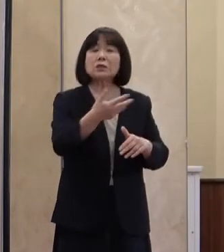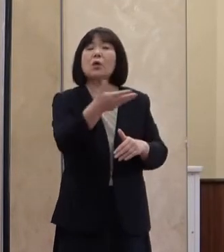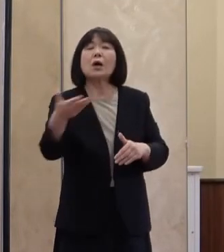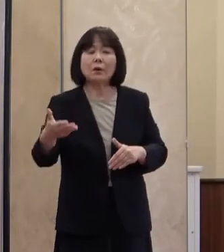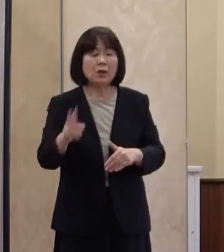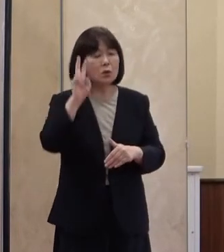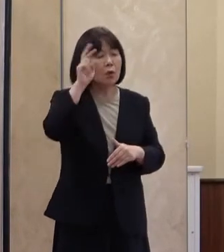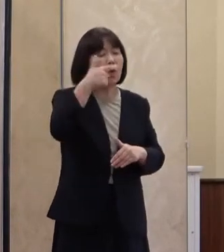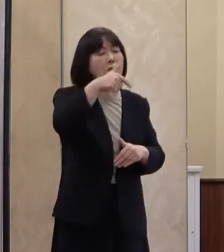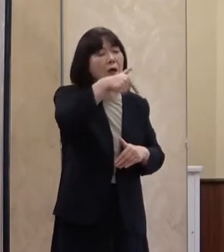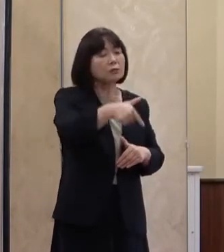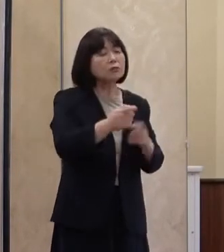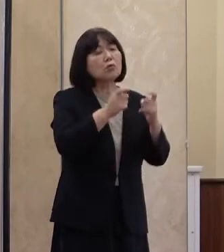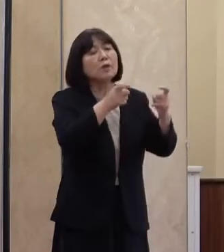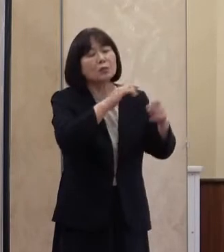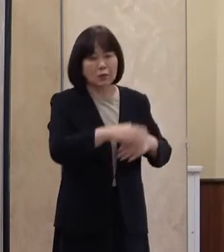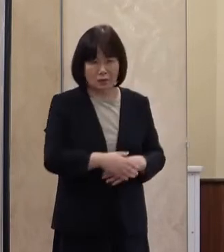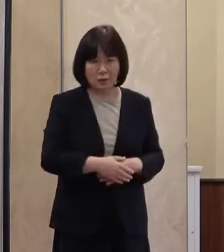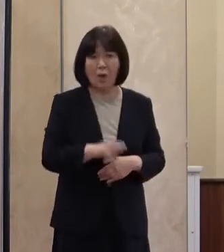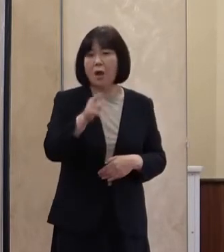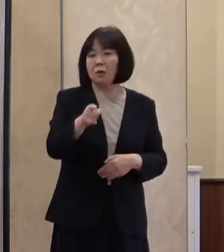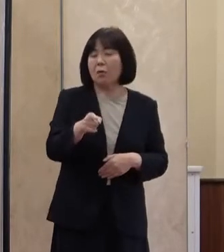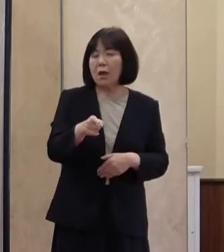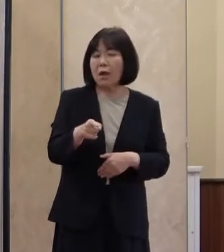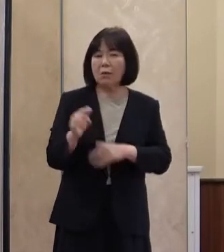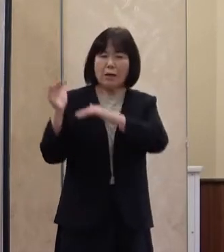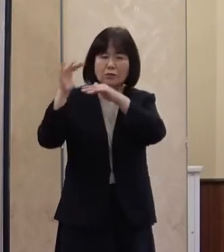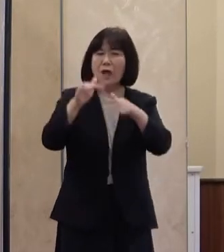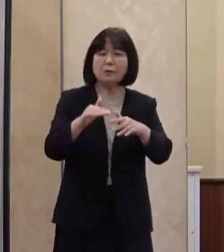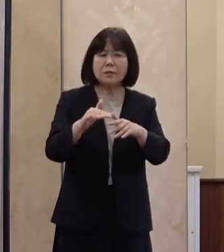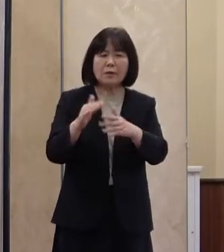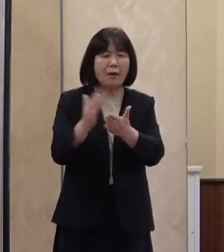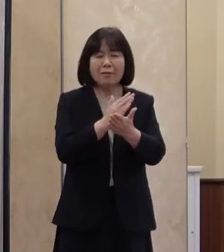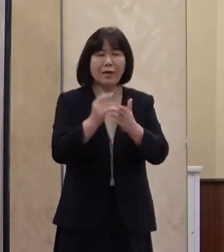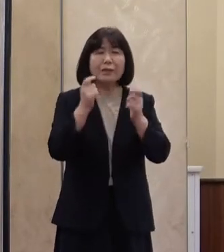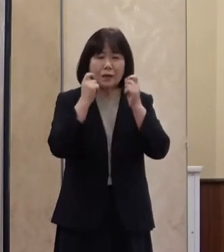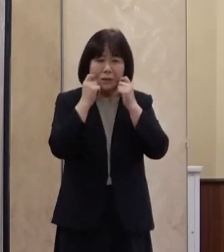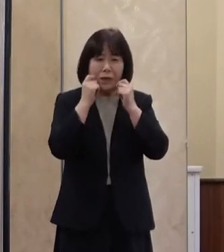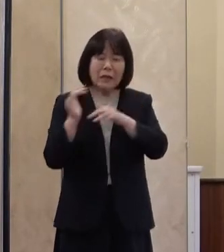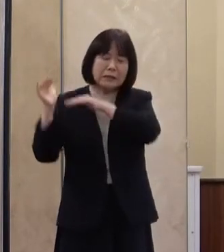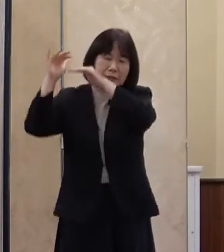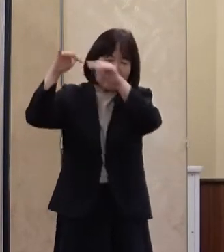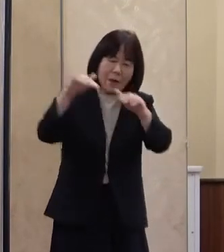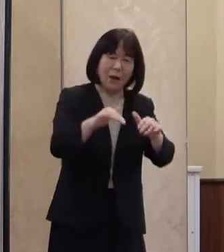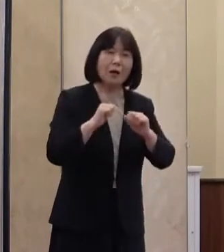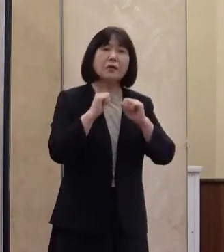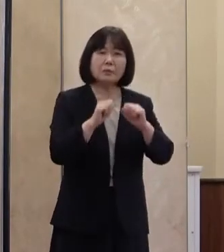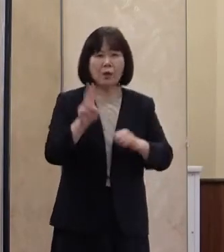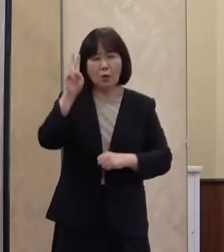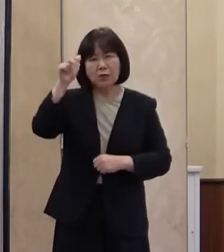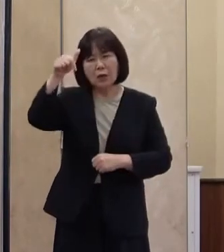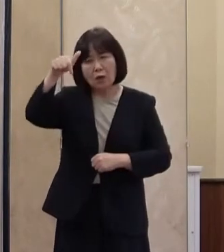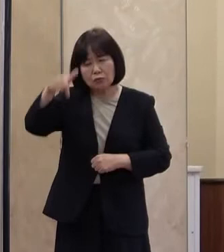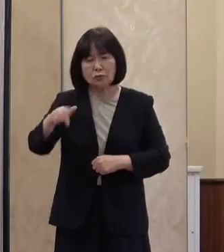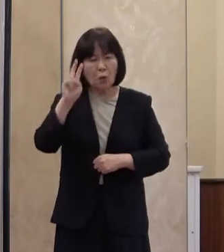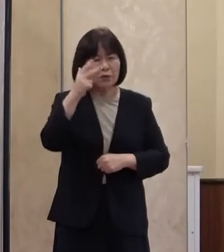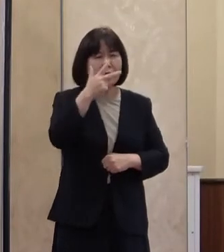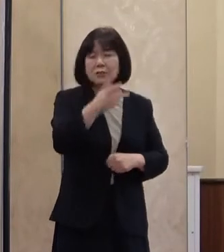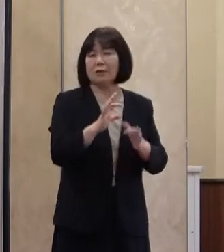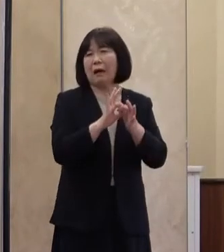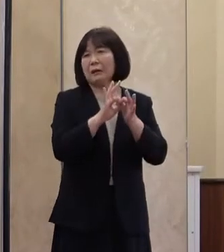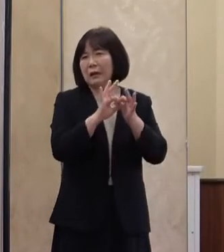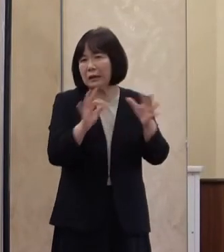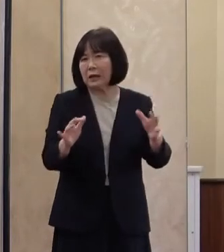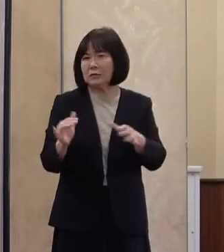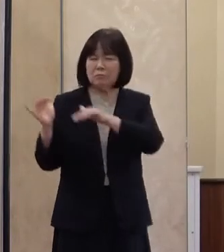市の港ですねと、こっち行くのやめようとか、そうならないわけなんで、一挙に津波っていうのがやってきますから、大阪市の大阪府とかあんまり関係ないわけ